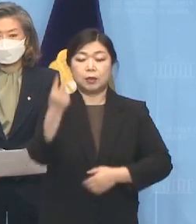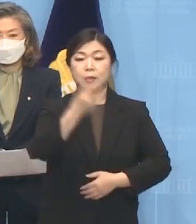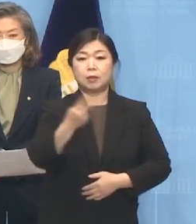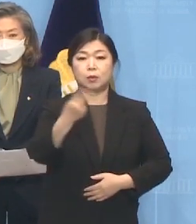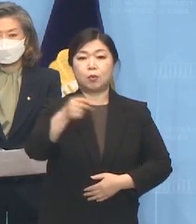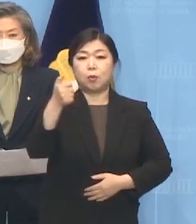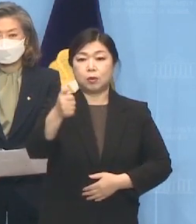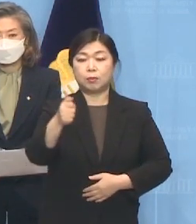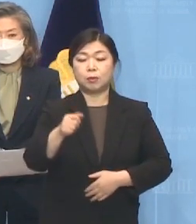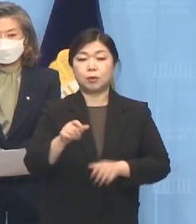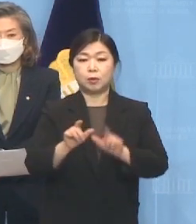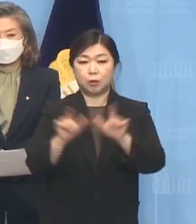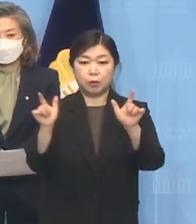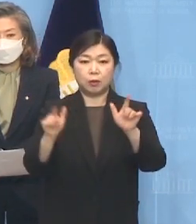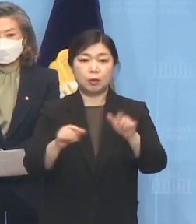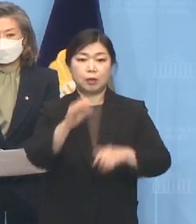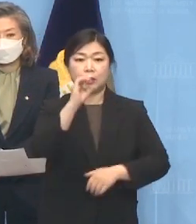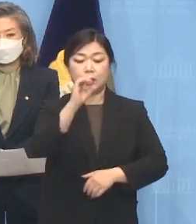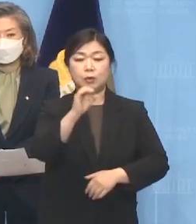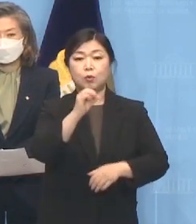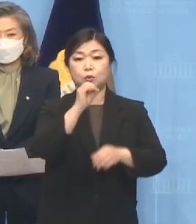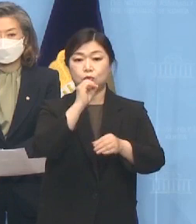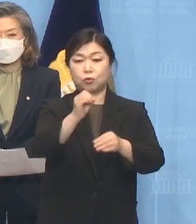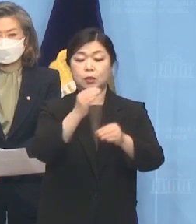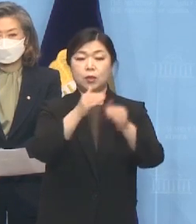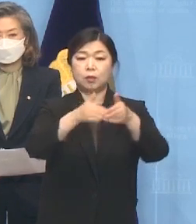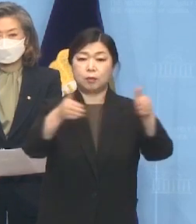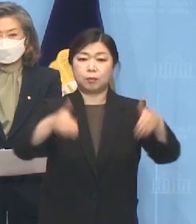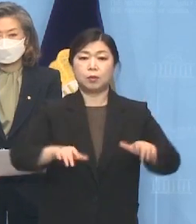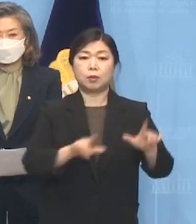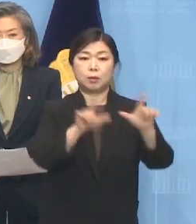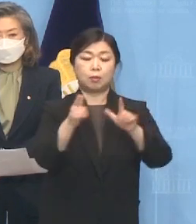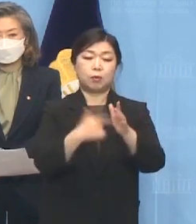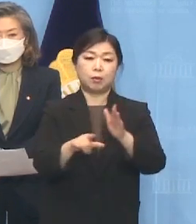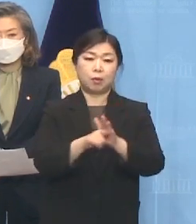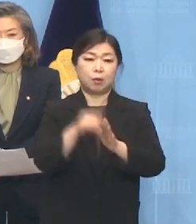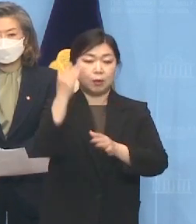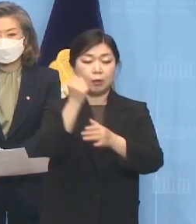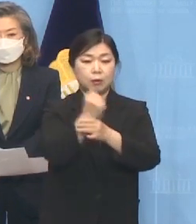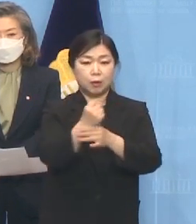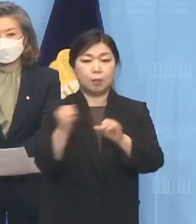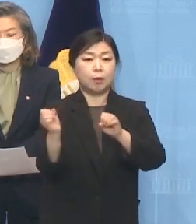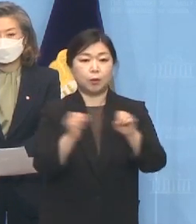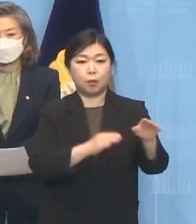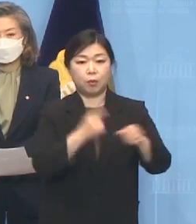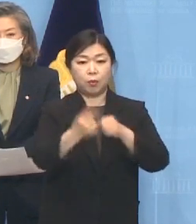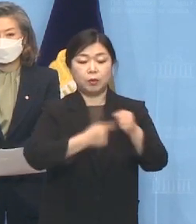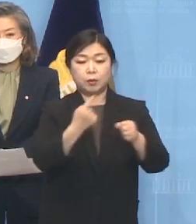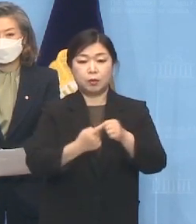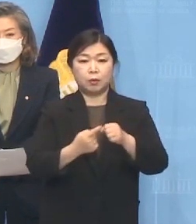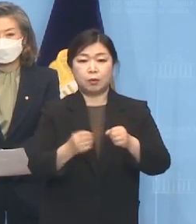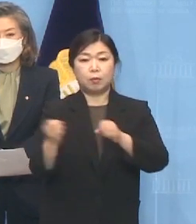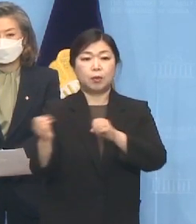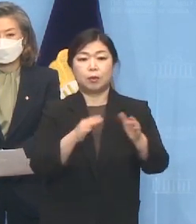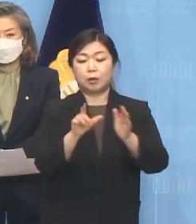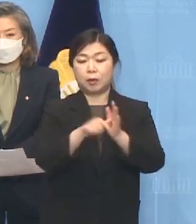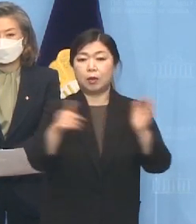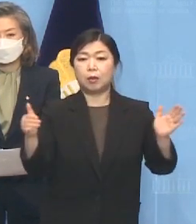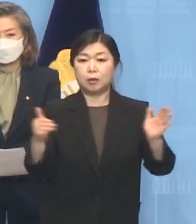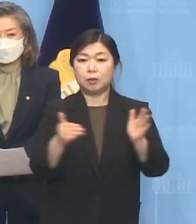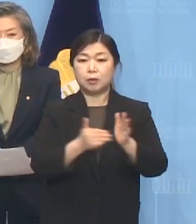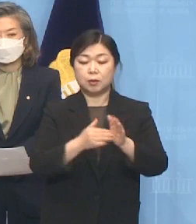2050년 탄소중립 사회를 위해 탈 석탄 탈 원전 에너지 전환 정책을